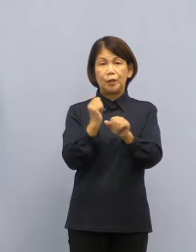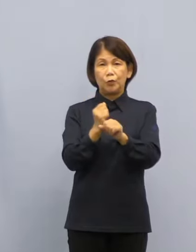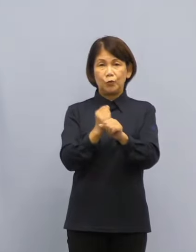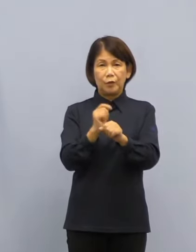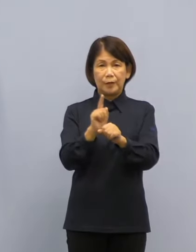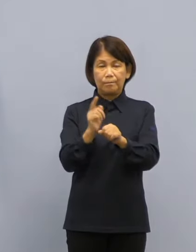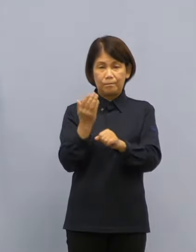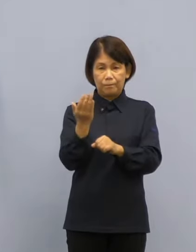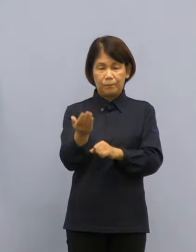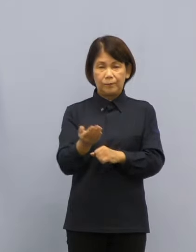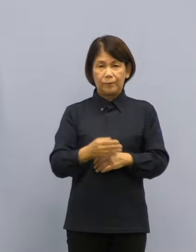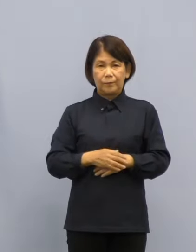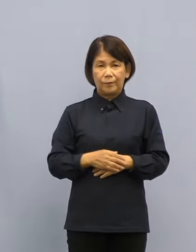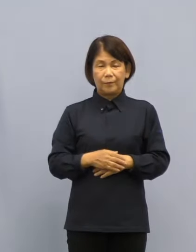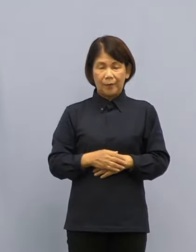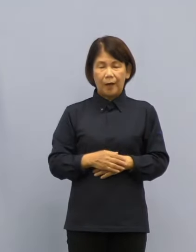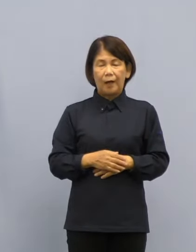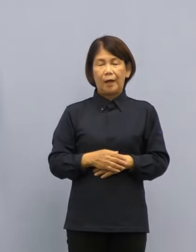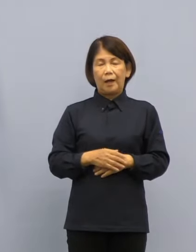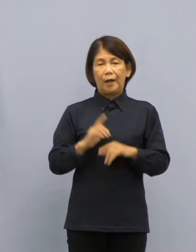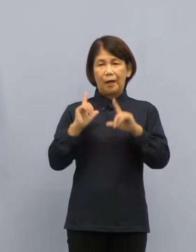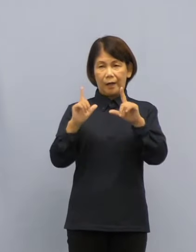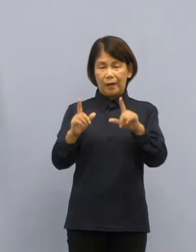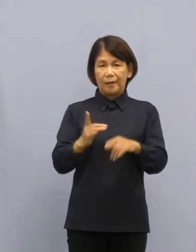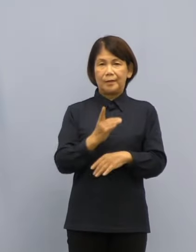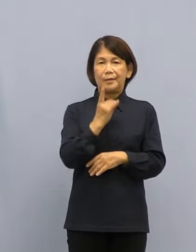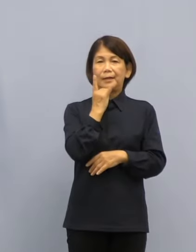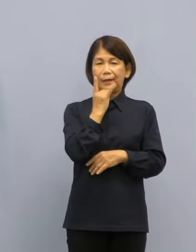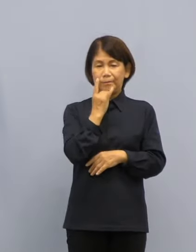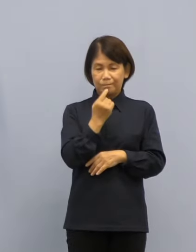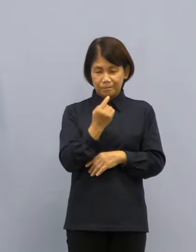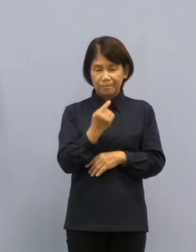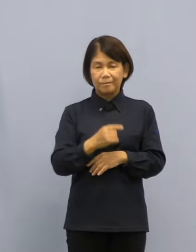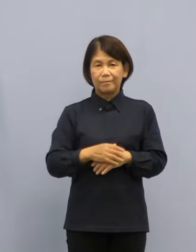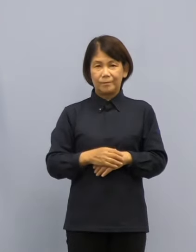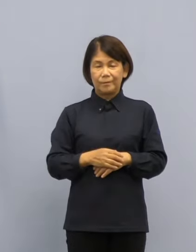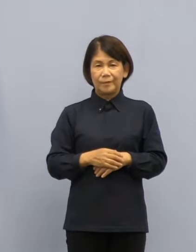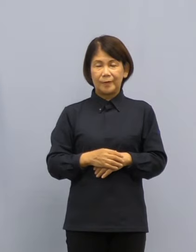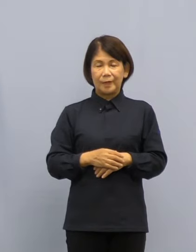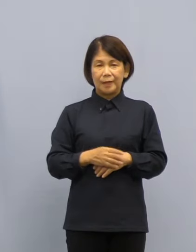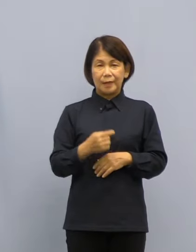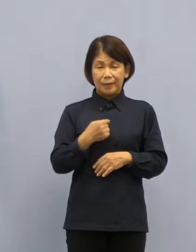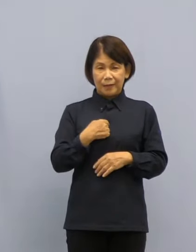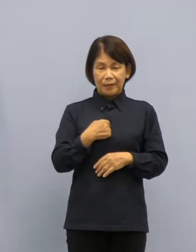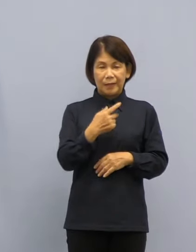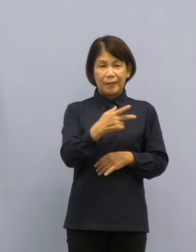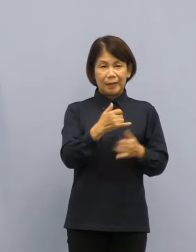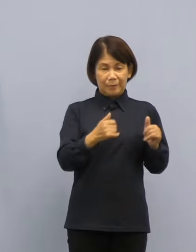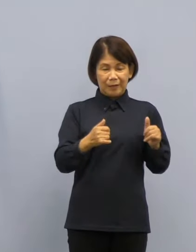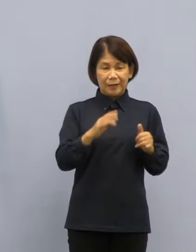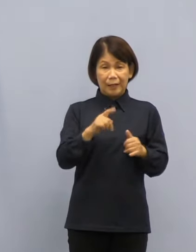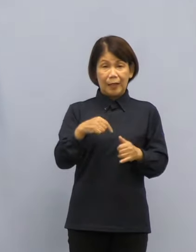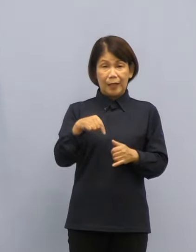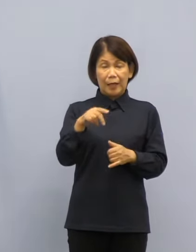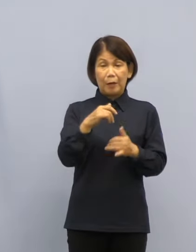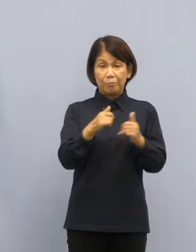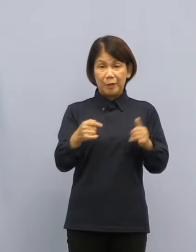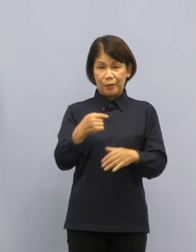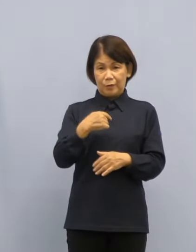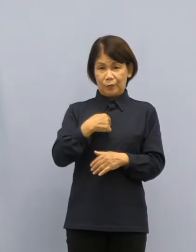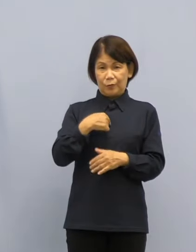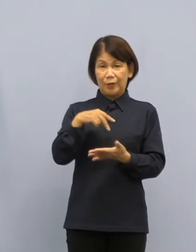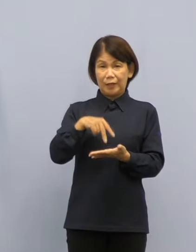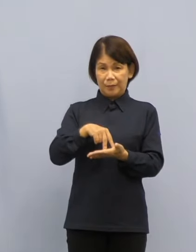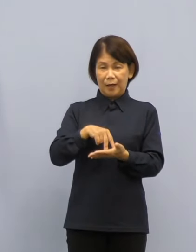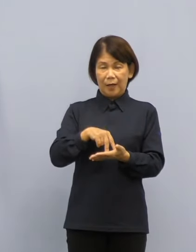はい、 期待はしています。一長崎市民県民としても非常に新たな賑わい